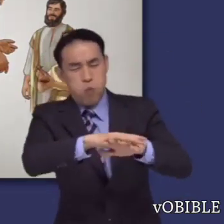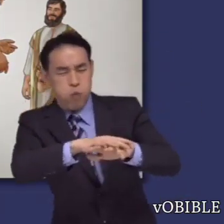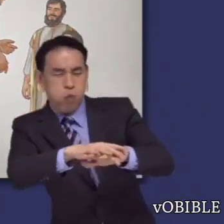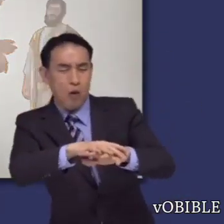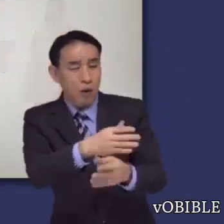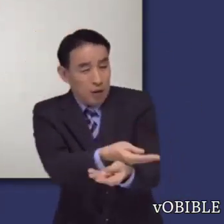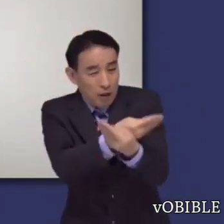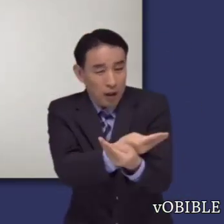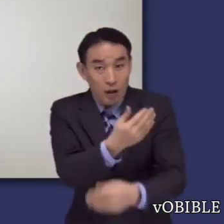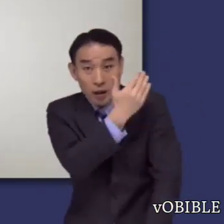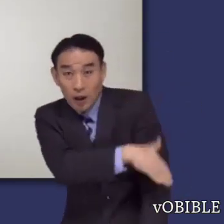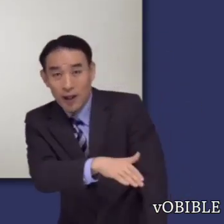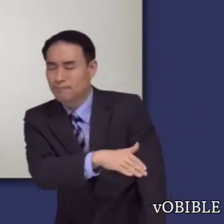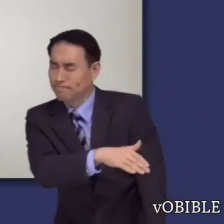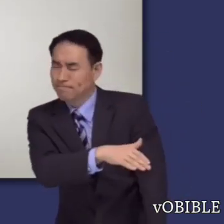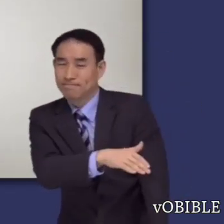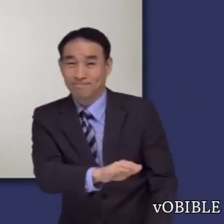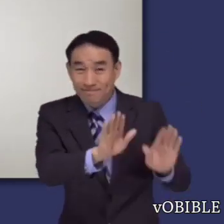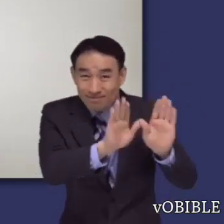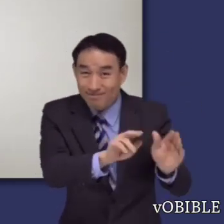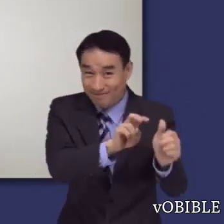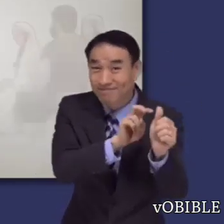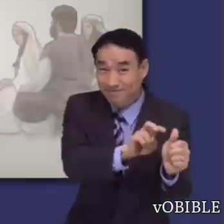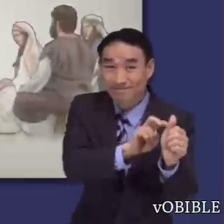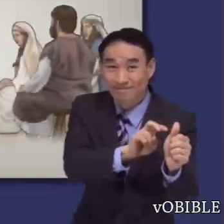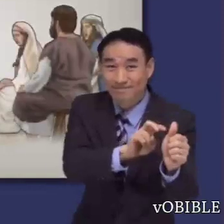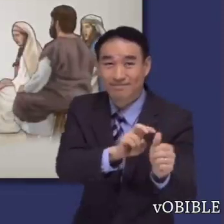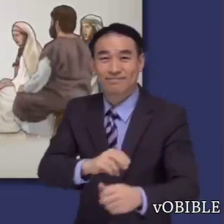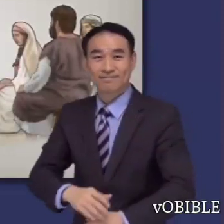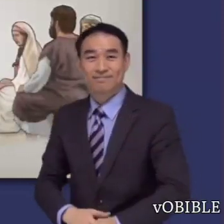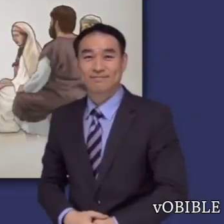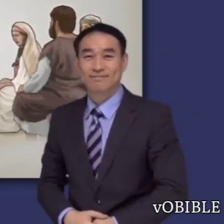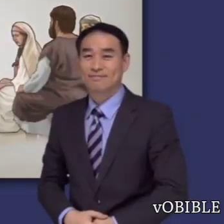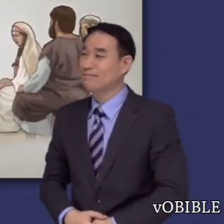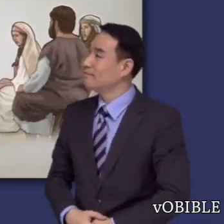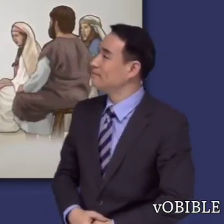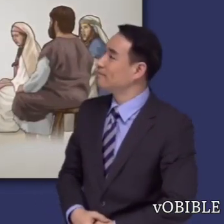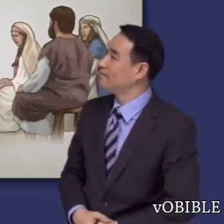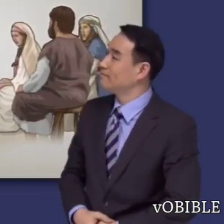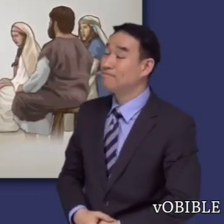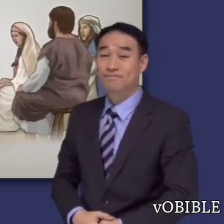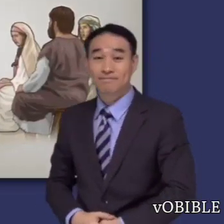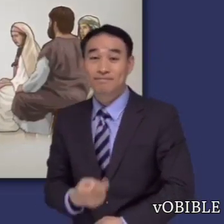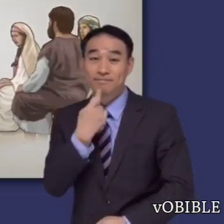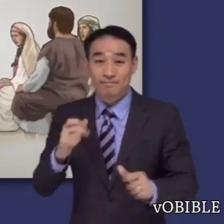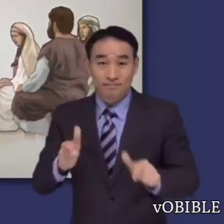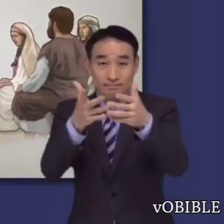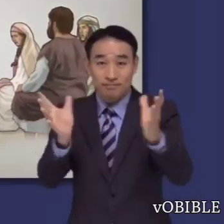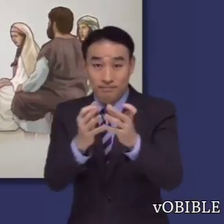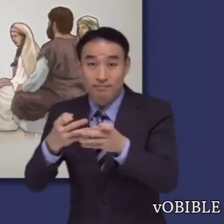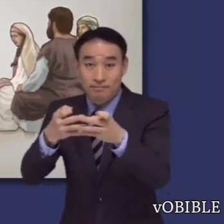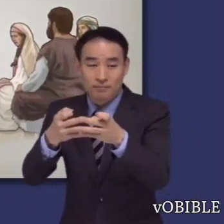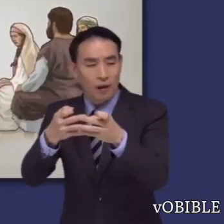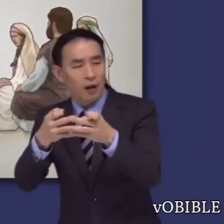妹。由于哥林多会众受到假使徒的影响，在第十到十三章，保罗提